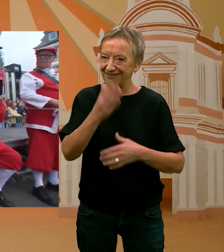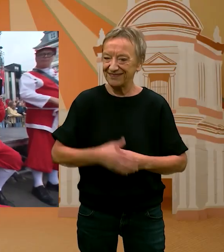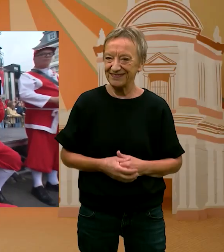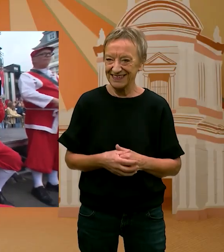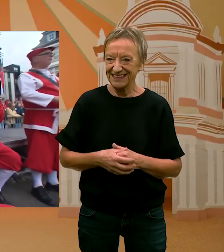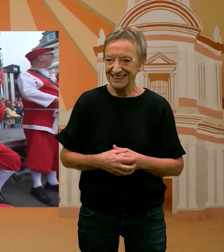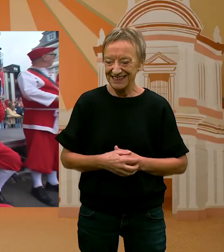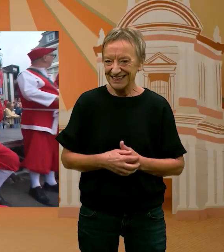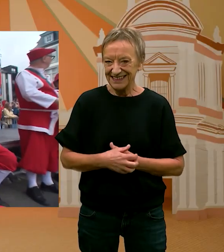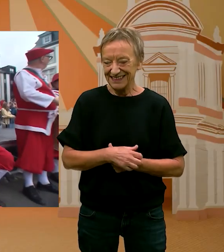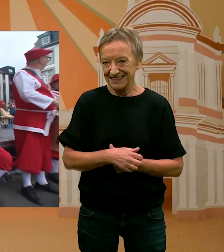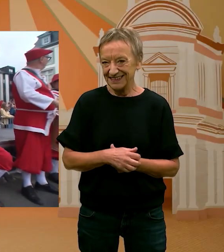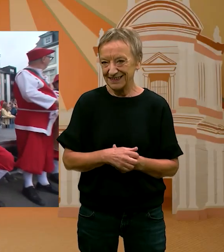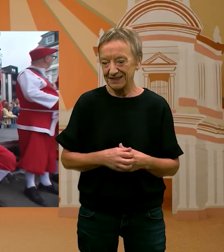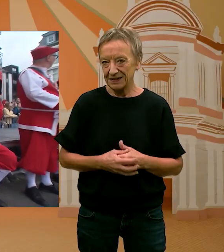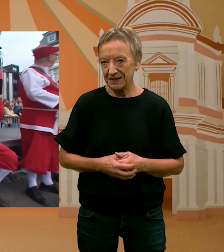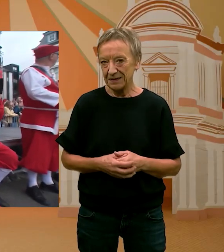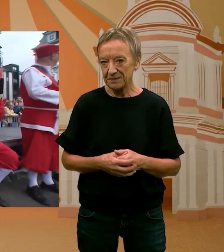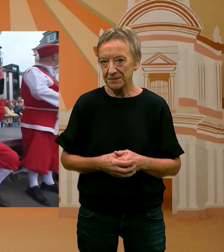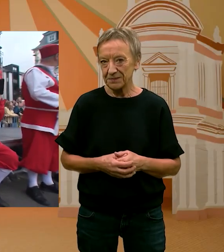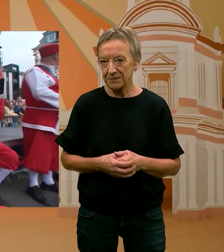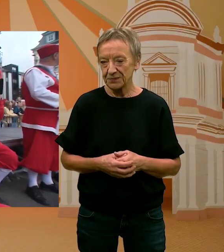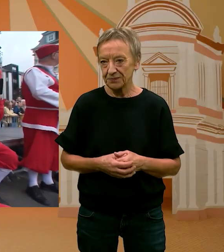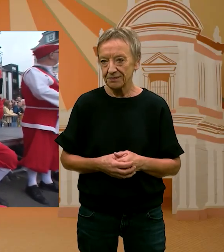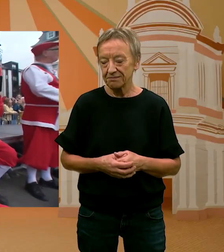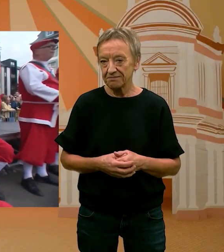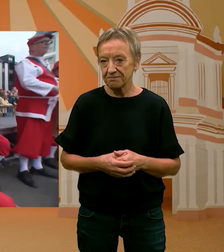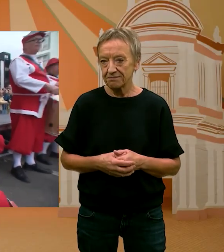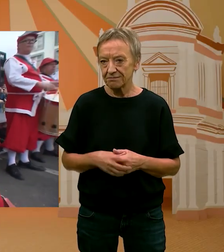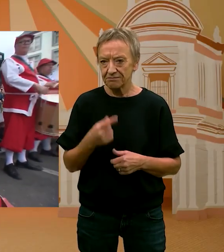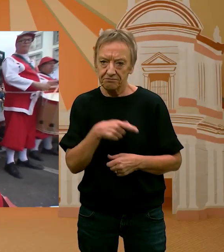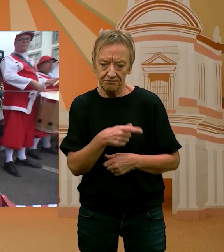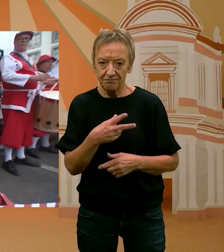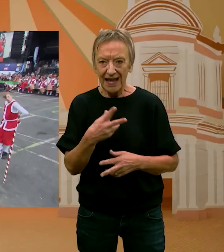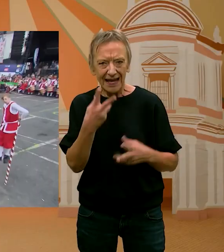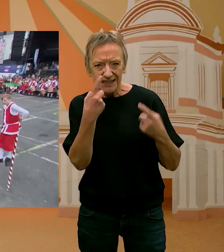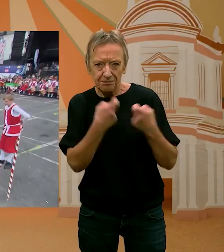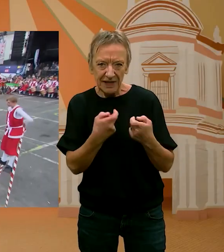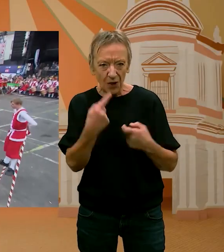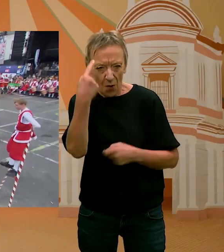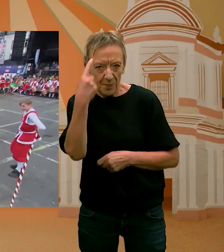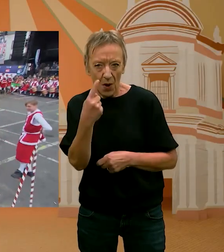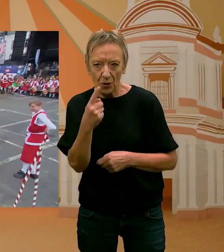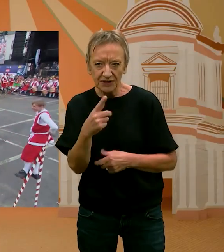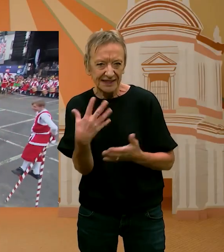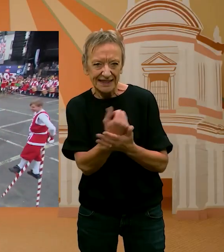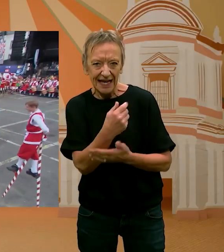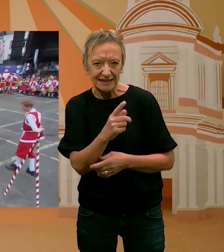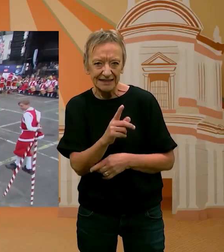c'était. Déjà bien engagé, un petit pronostic. Votre expérience vous permet de faire un petit pronostic. Il y a encore trop de monde, ça va être difficile.